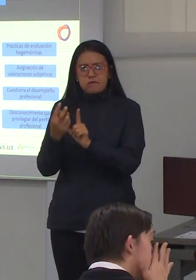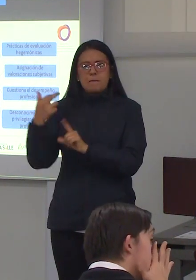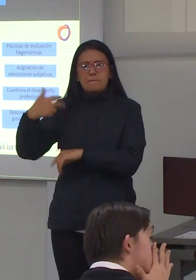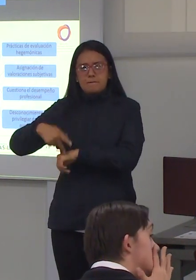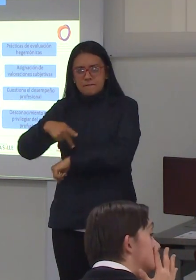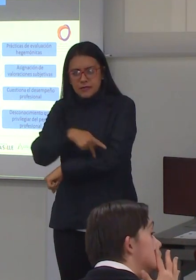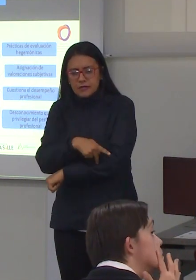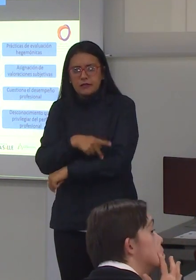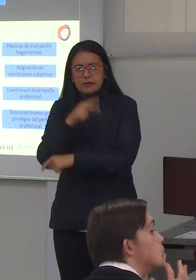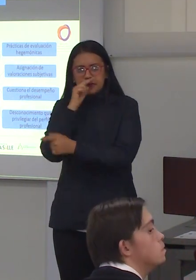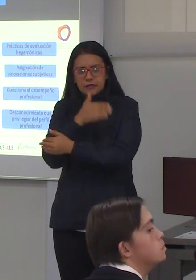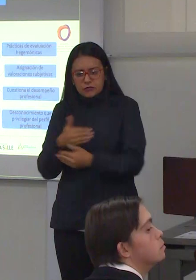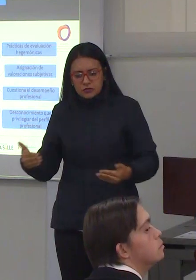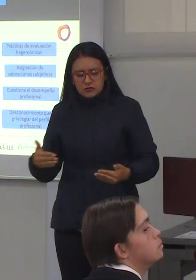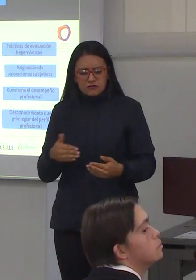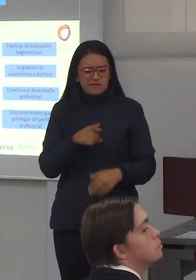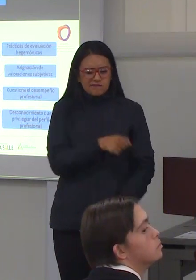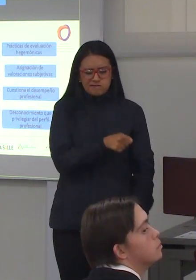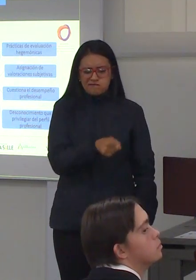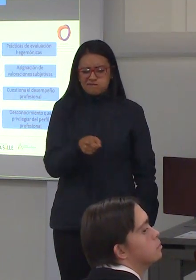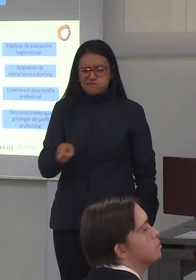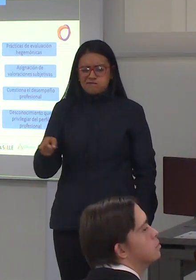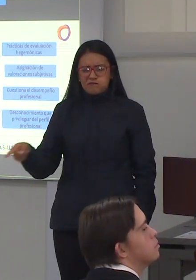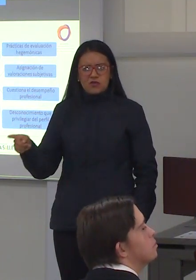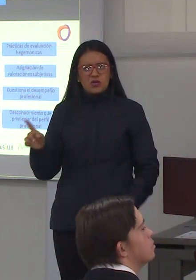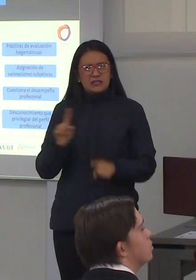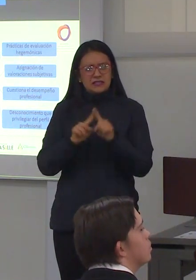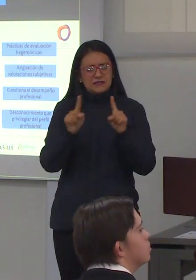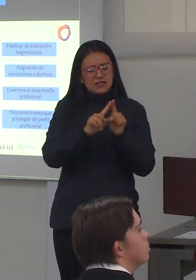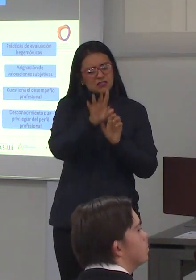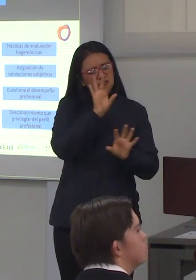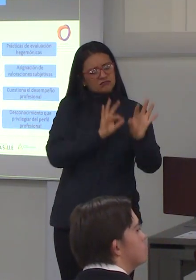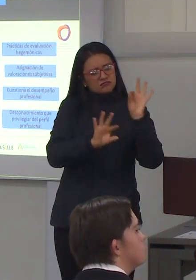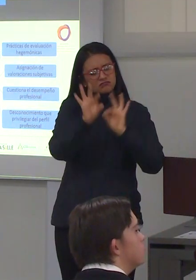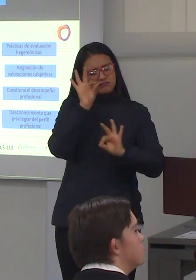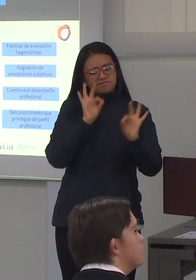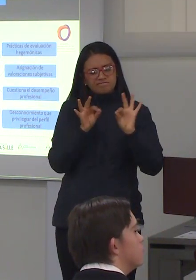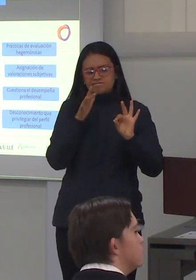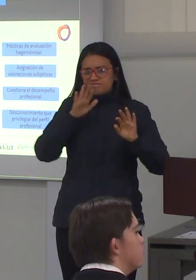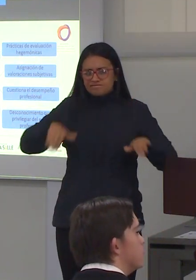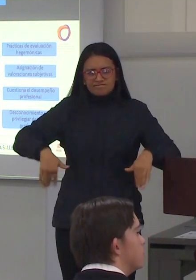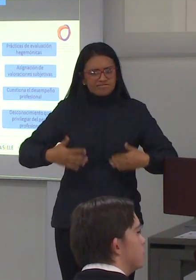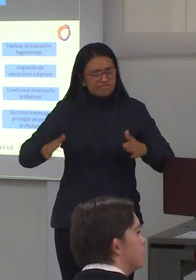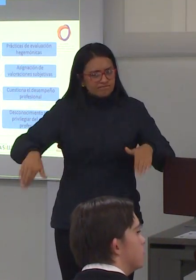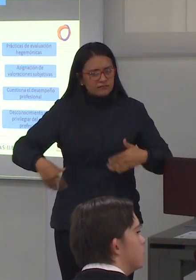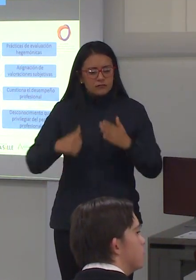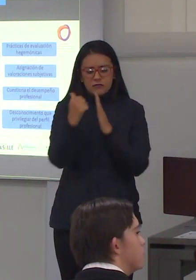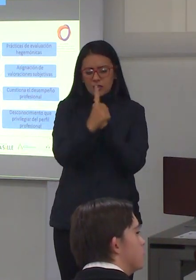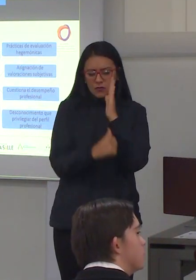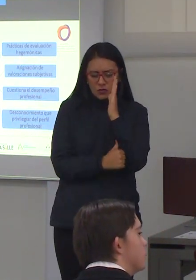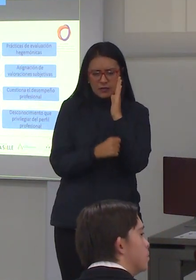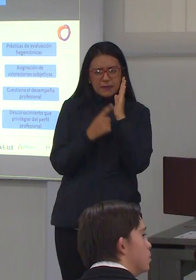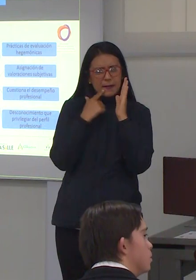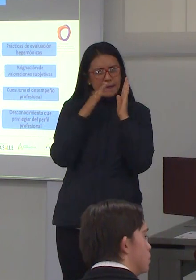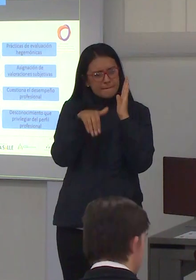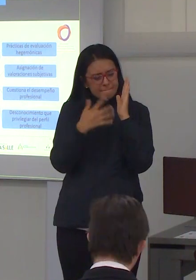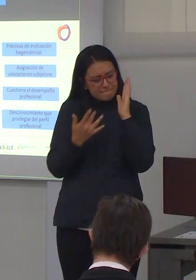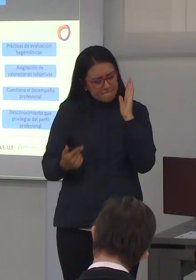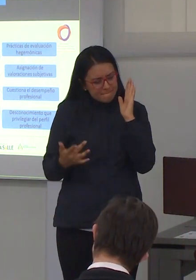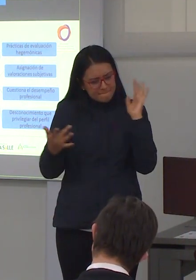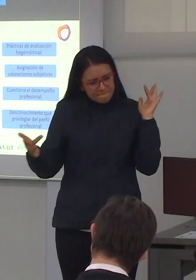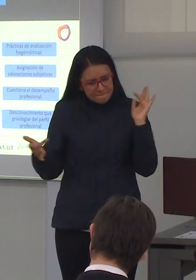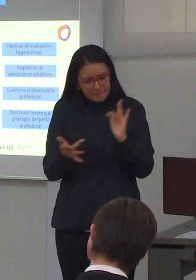preescolar, es decir, había diferentes opciones y no hay, pues, como un programa en la cual, digamos,